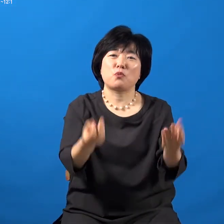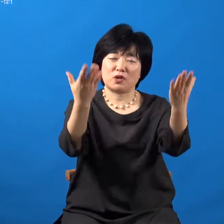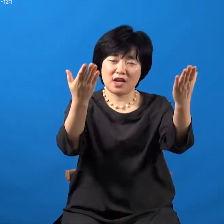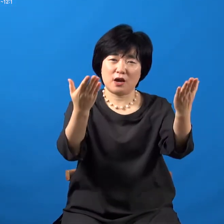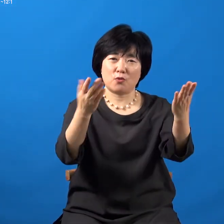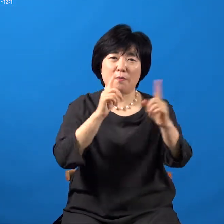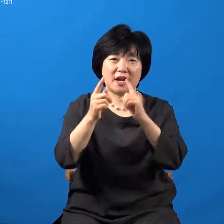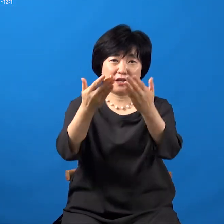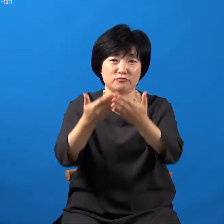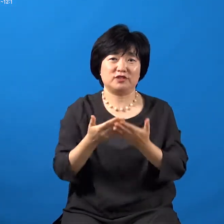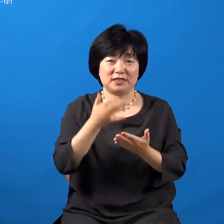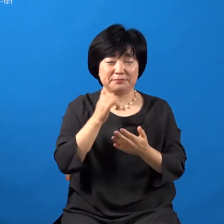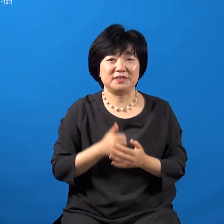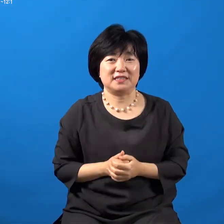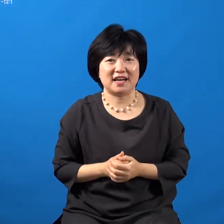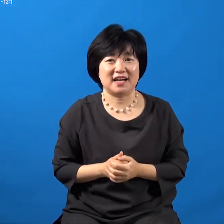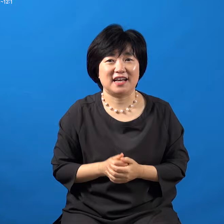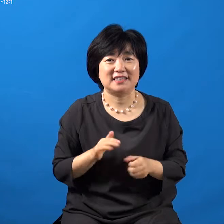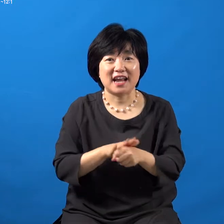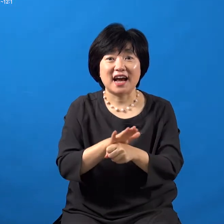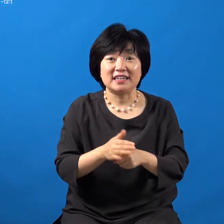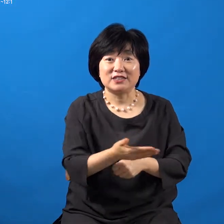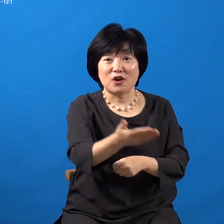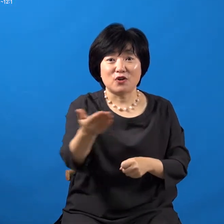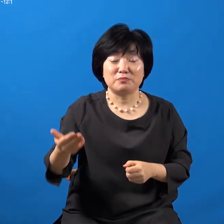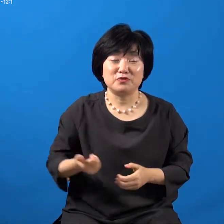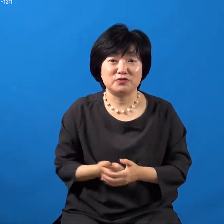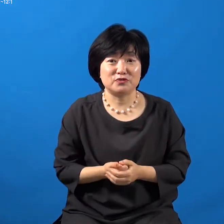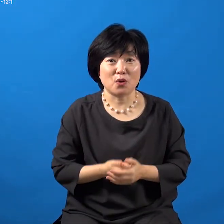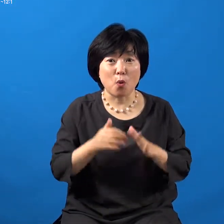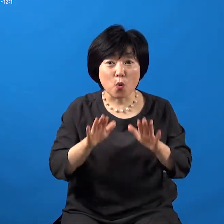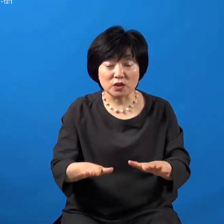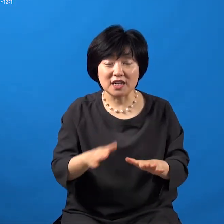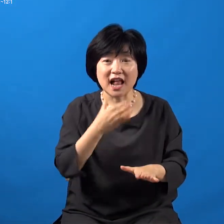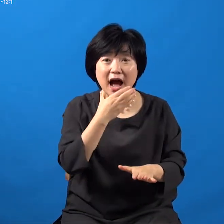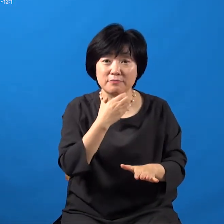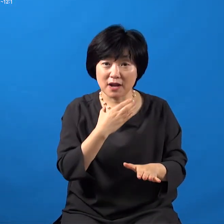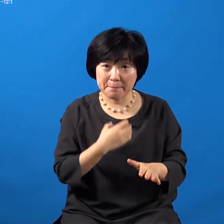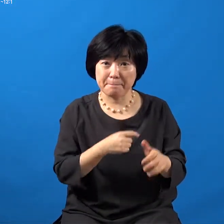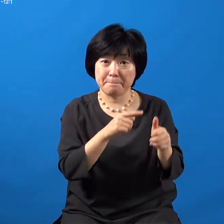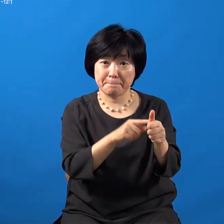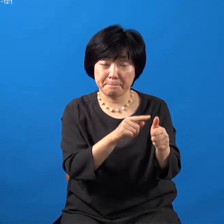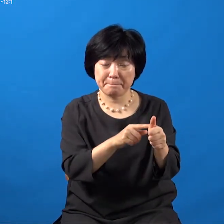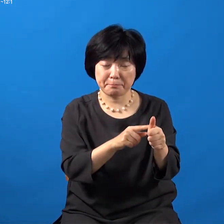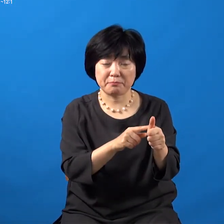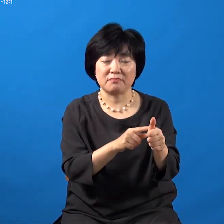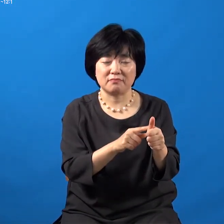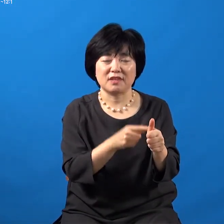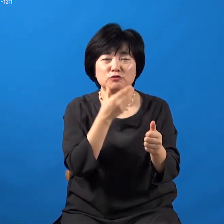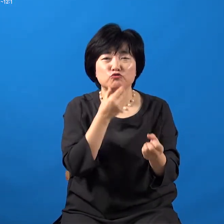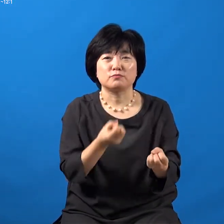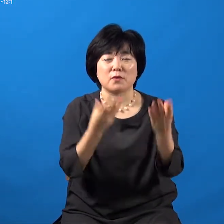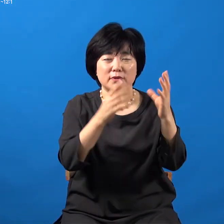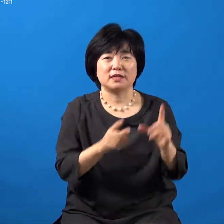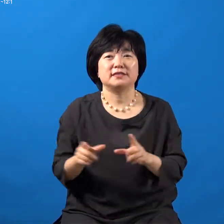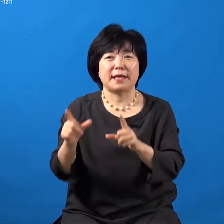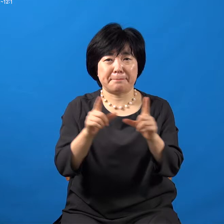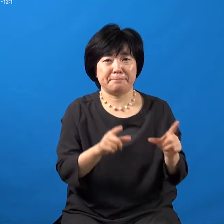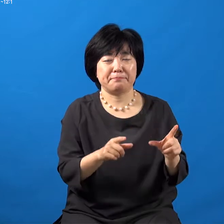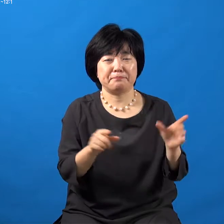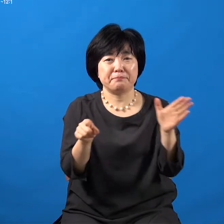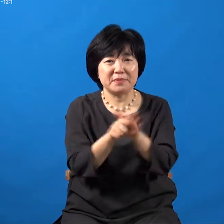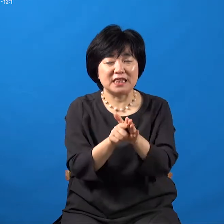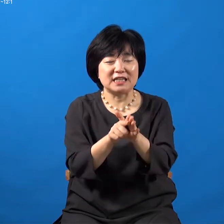말씀하고 계십니다. 사랑하는 여러분, 오늘 이 아브라함의 축복의 삶,